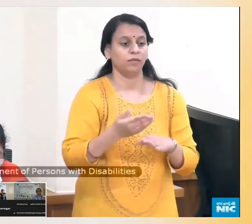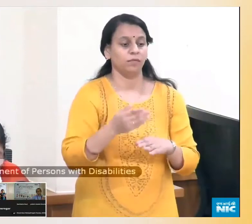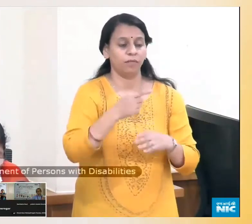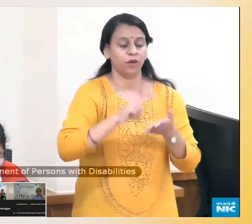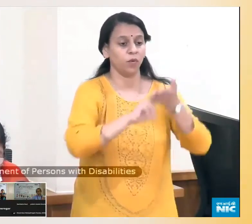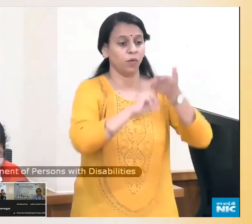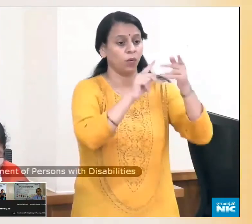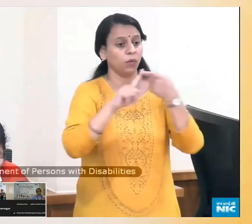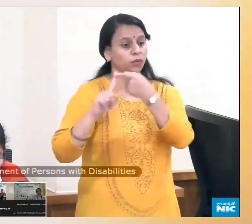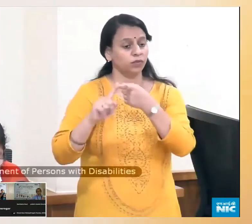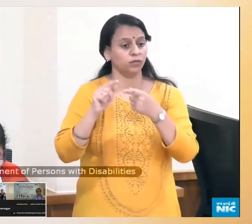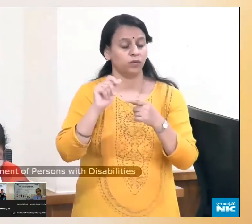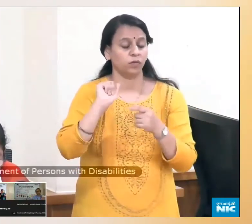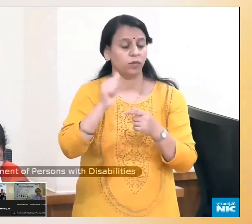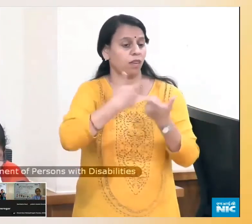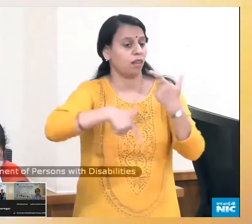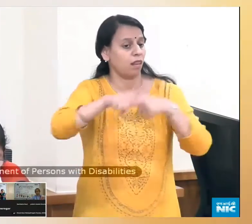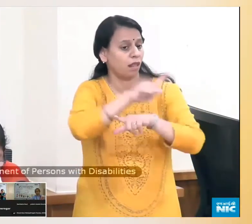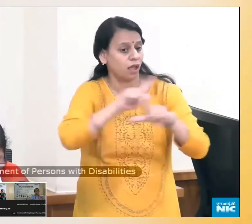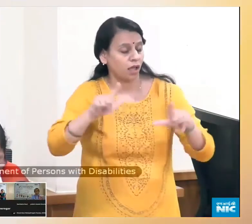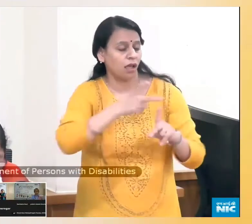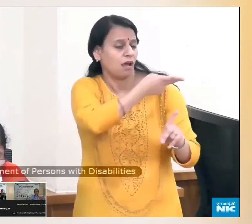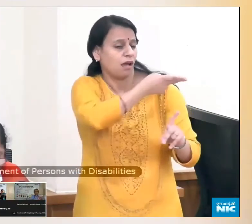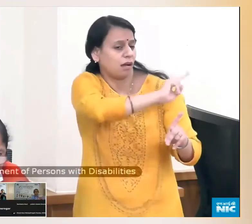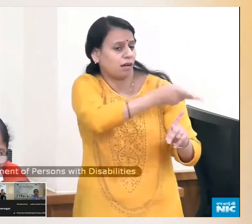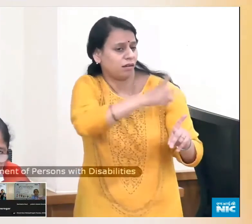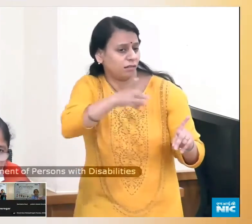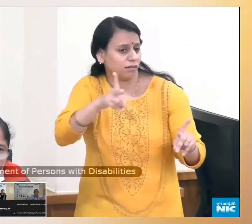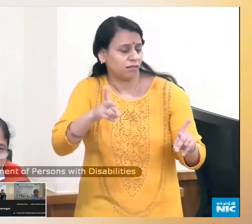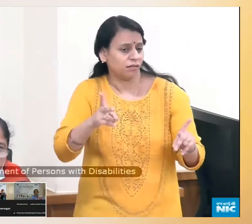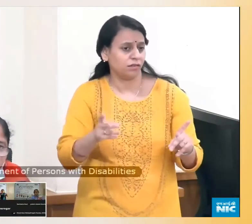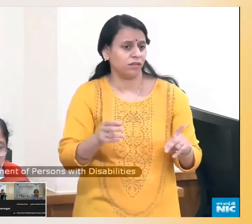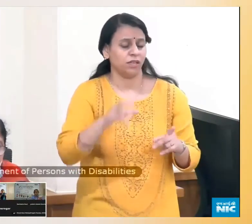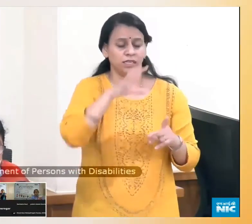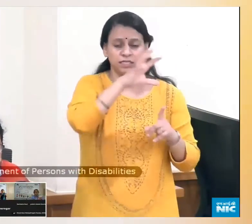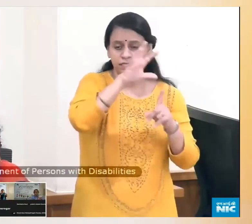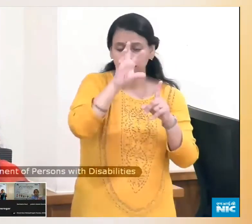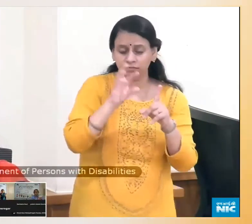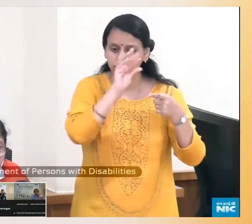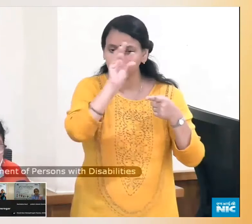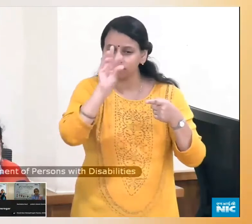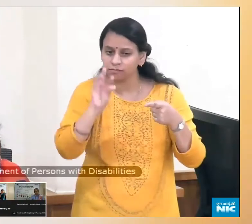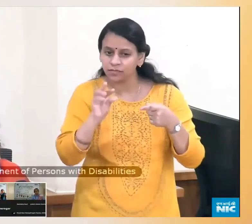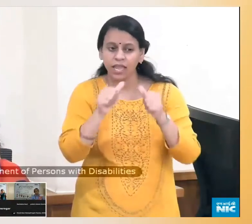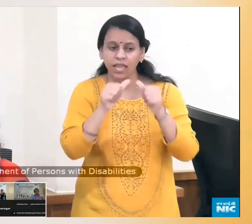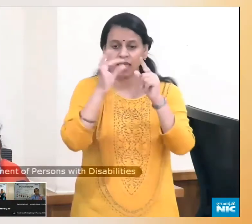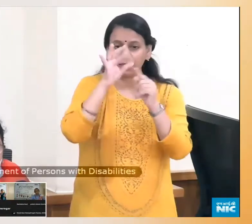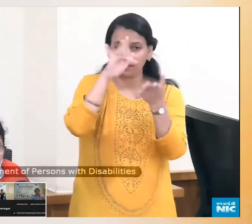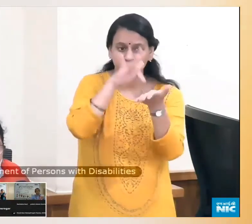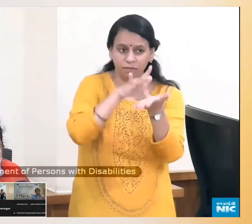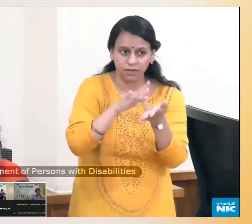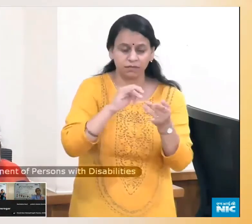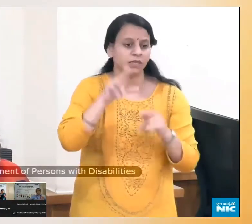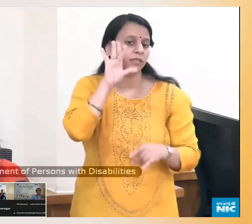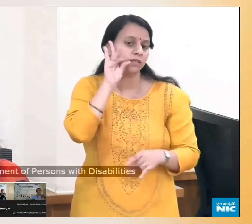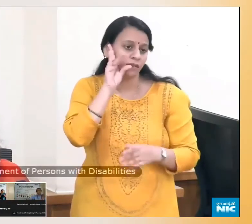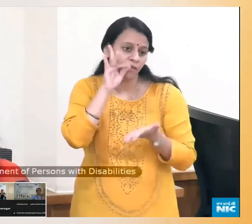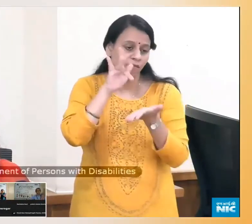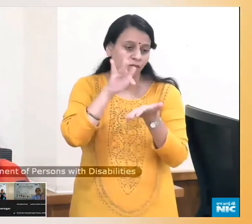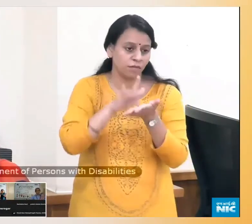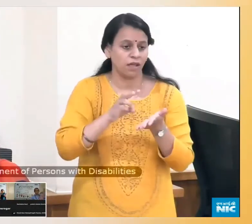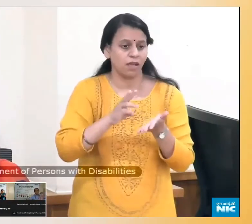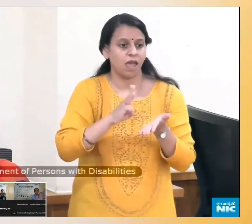मैं पूर्वोत्तर की भाषाओं के सहित विभिन्न राज्यों की आसाम, अरुणाचल प्रदेश,